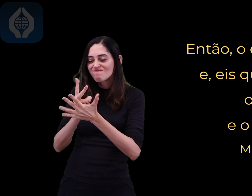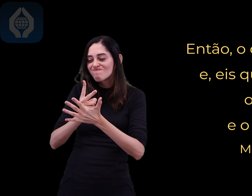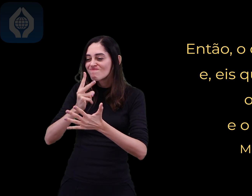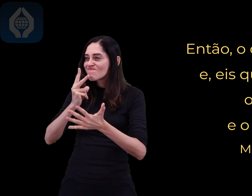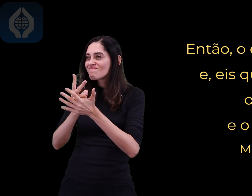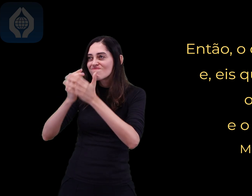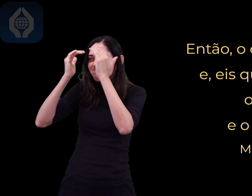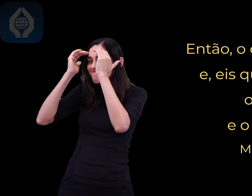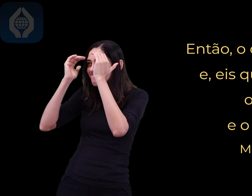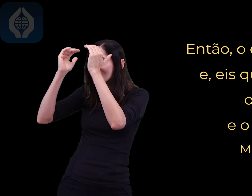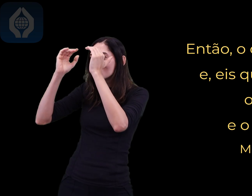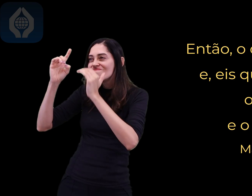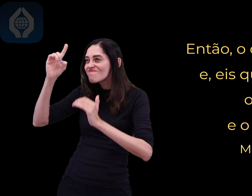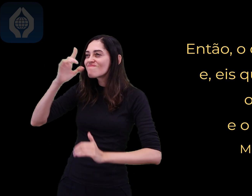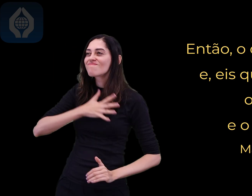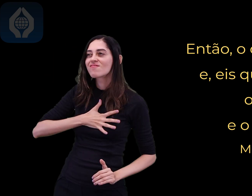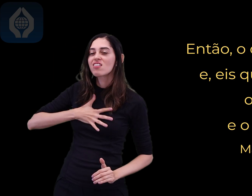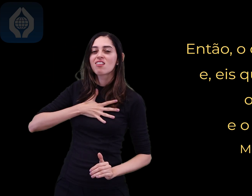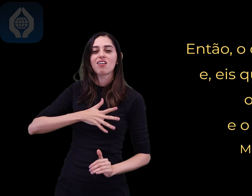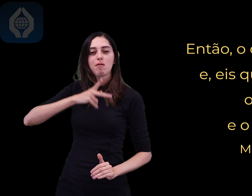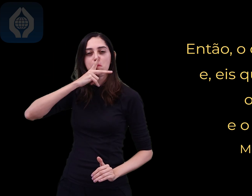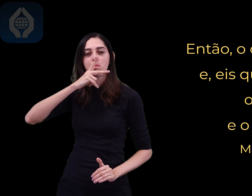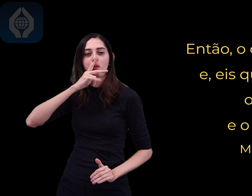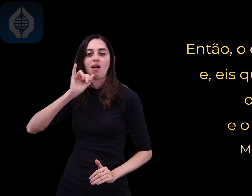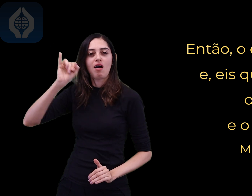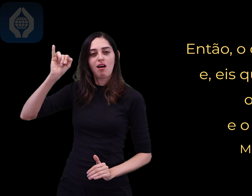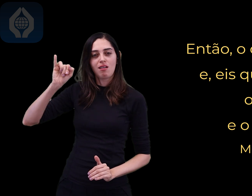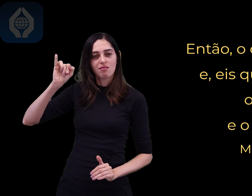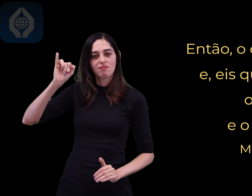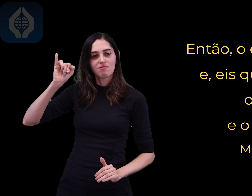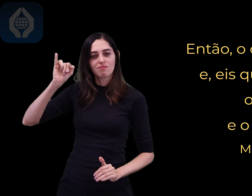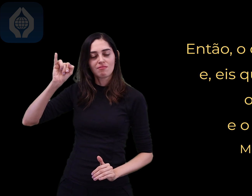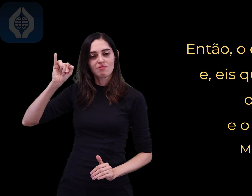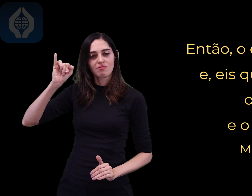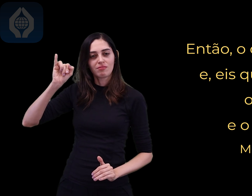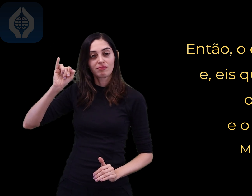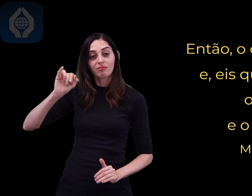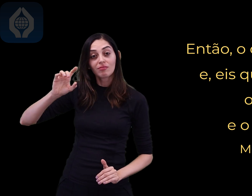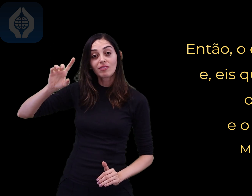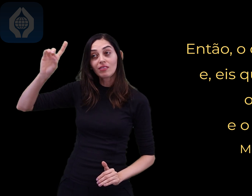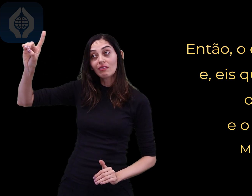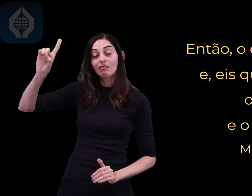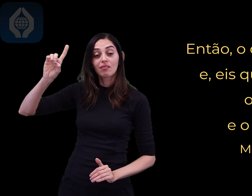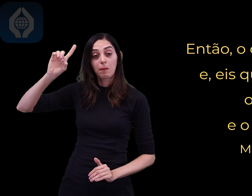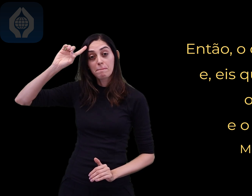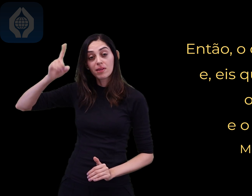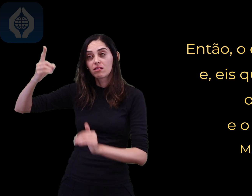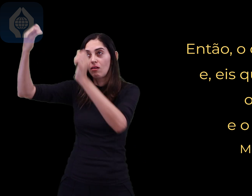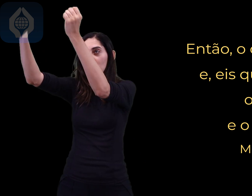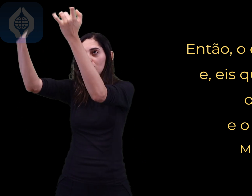agradava a Deus, seu Pai. Deus enviou anjos para cuidarem de Jesus depois que Satanás o